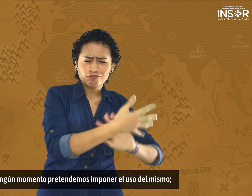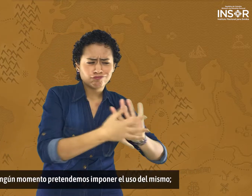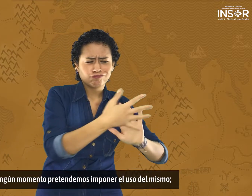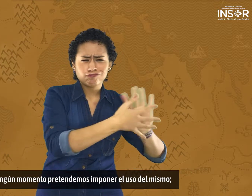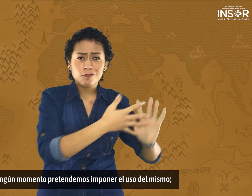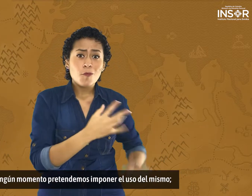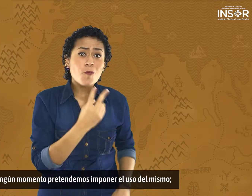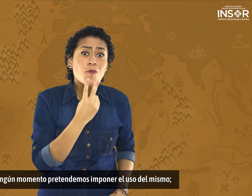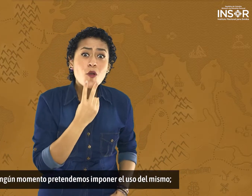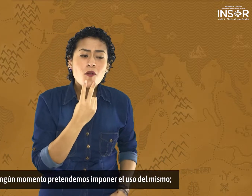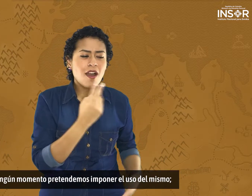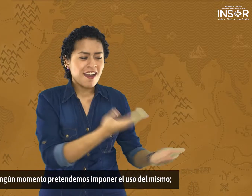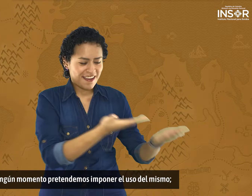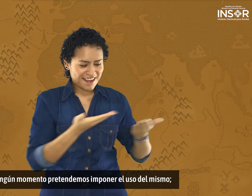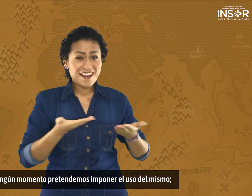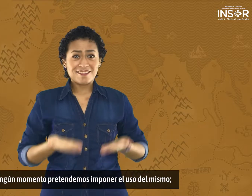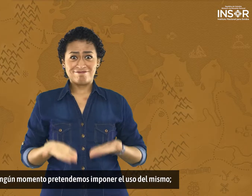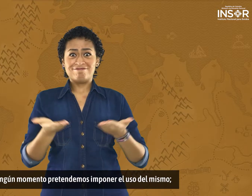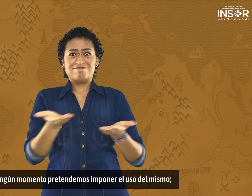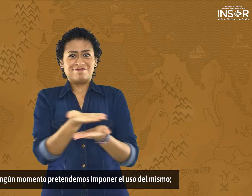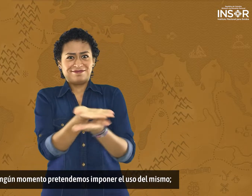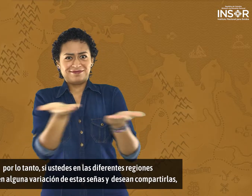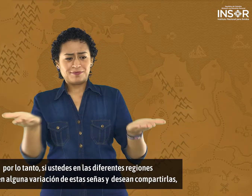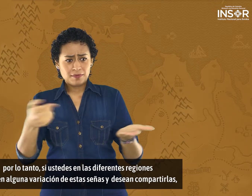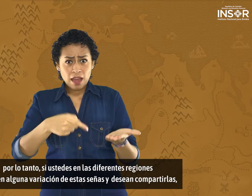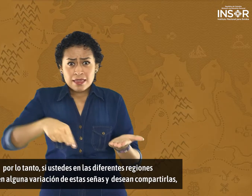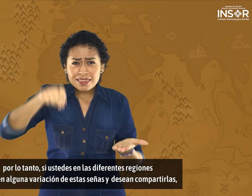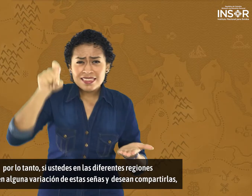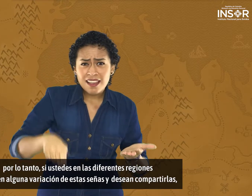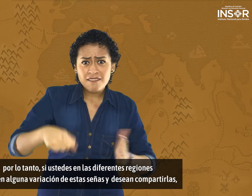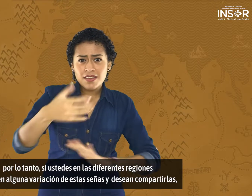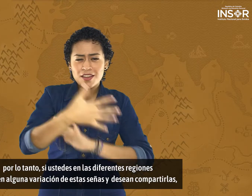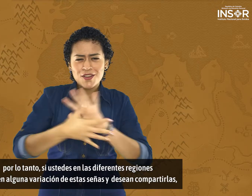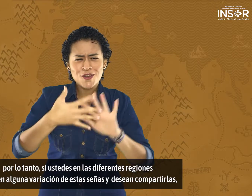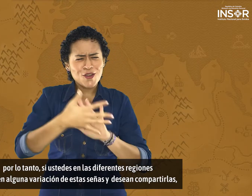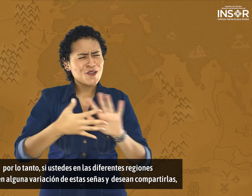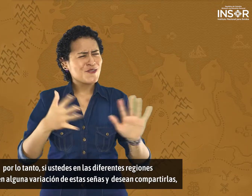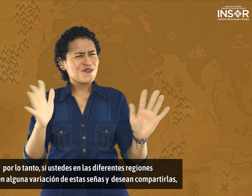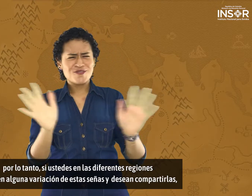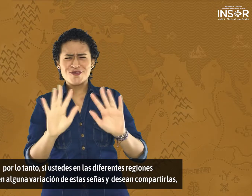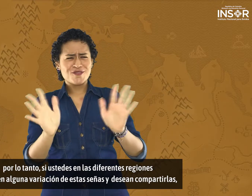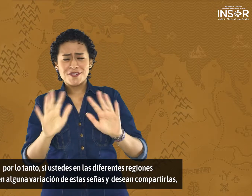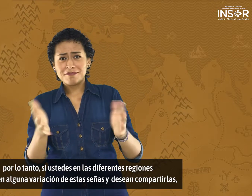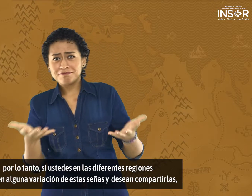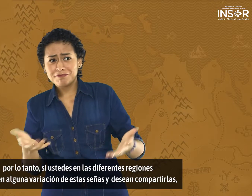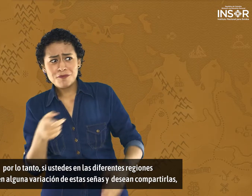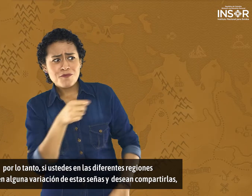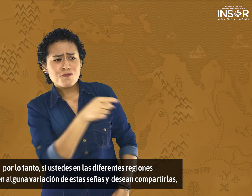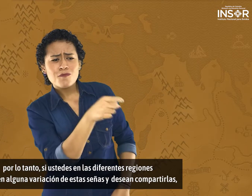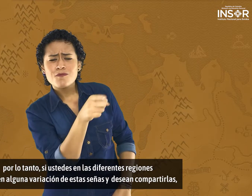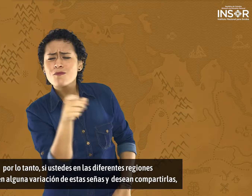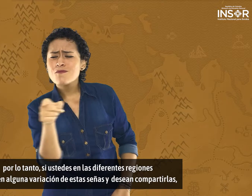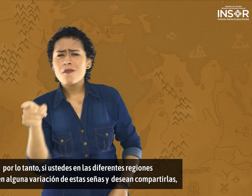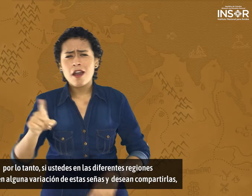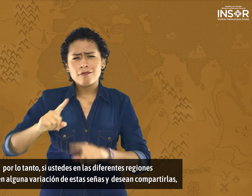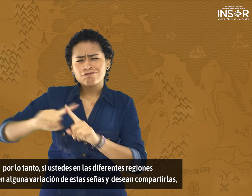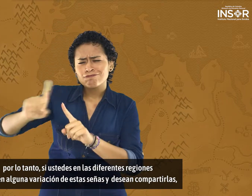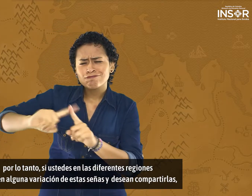momento pretendemos imponer el uso del mismo. Por lo tanto, si ustedes en las diferentes regiones conocen alguna variación de estas